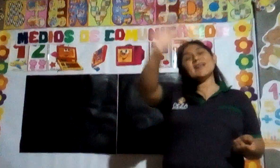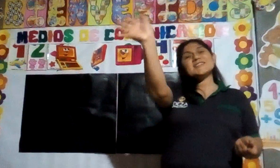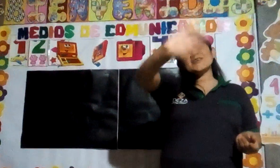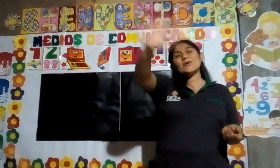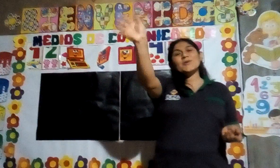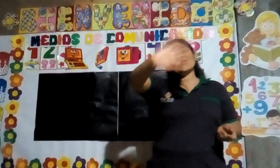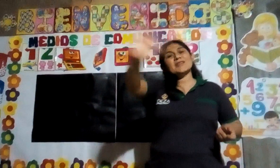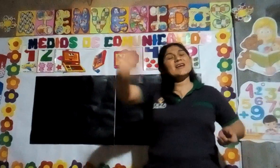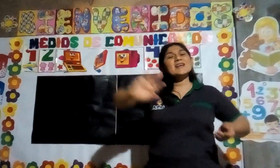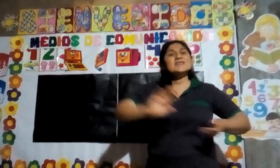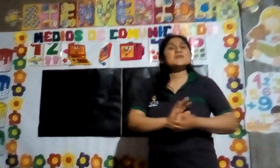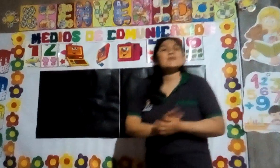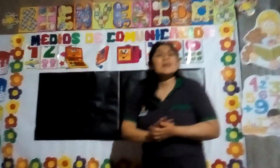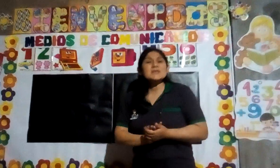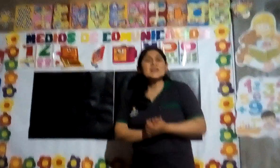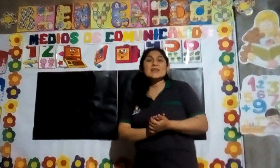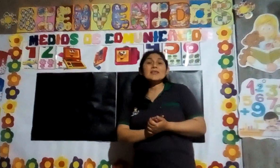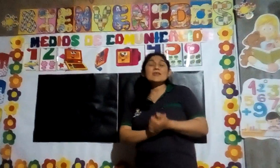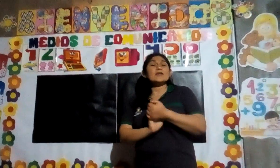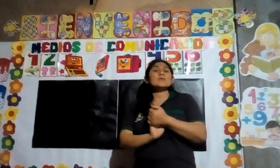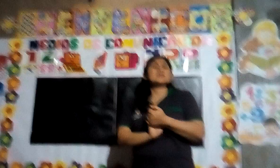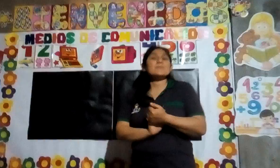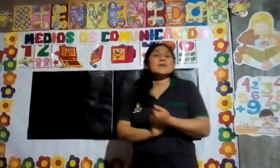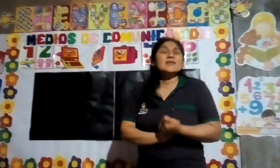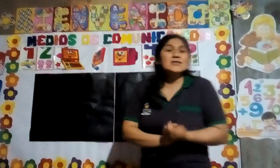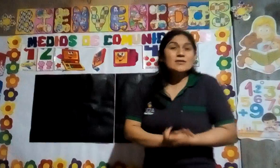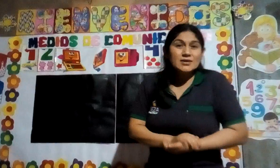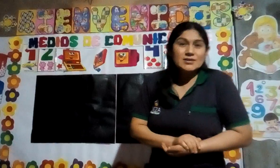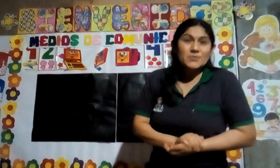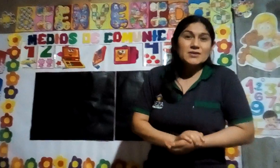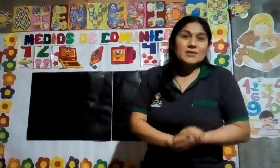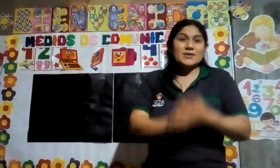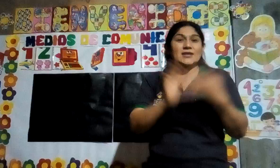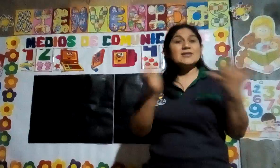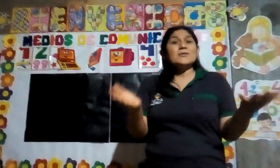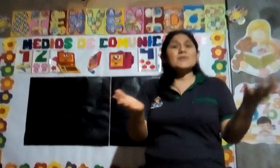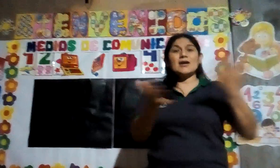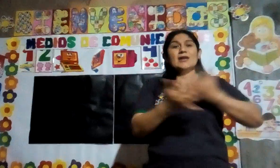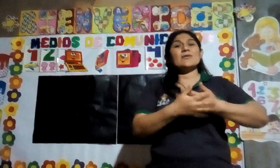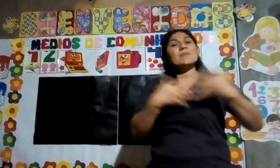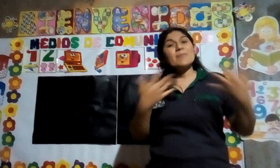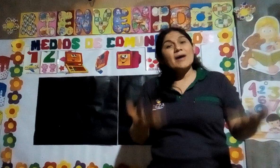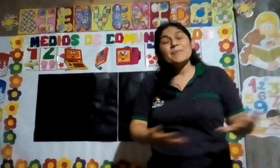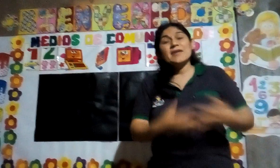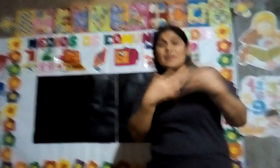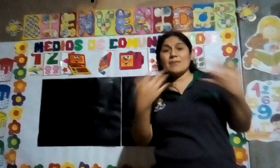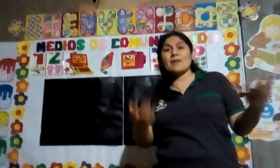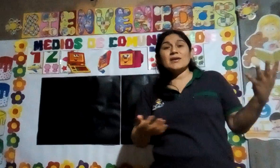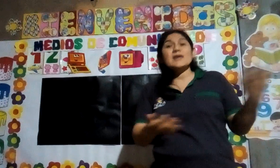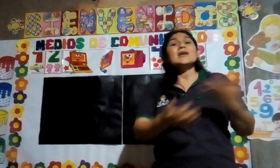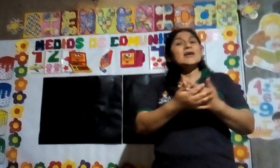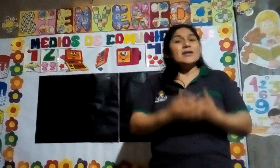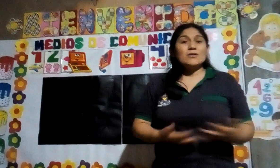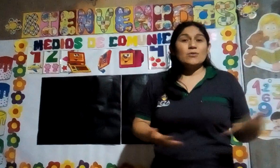Hola chicos, buenos días. Yo soy la Miss Edith, como siempre deseando que se encuentren bien de salud, al lado de papi, de mami y de todos